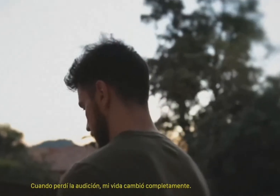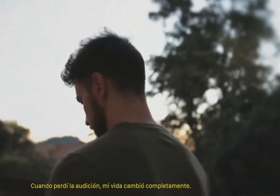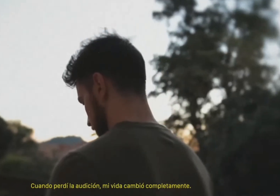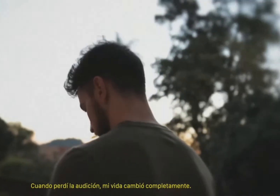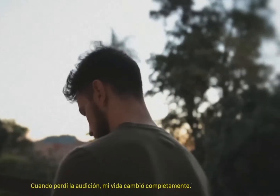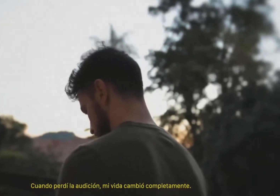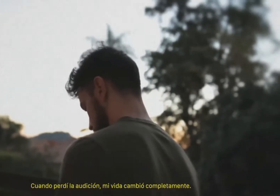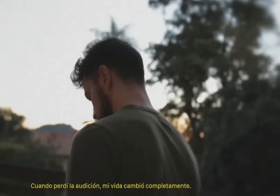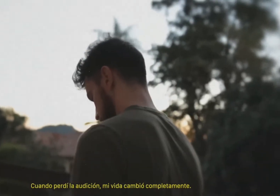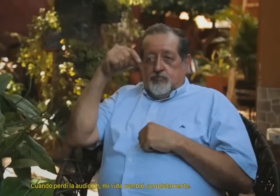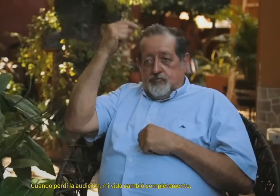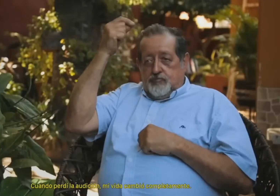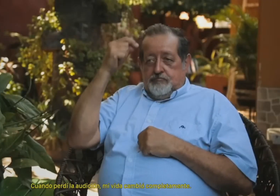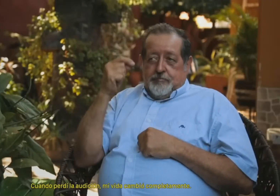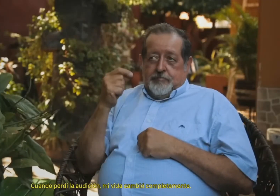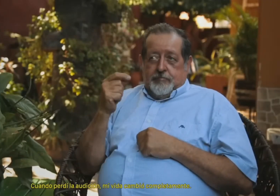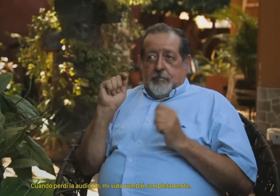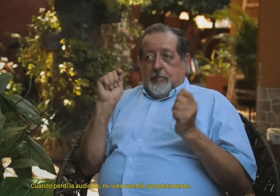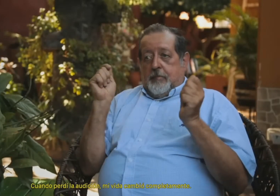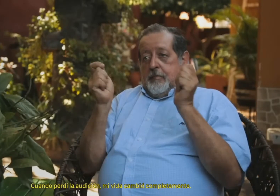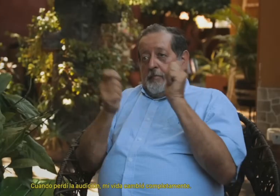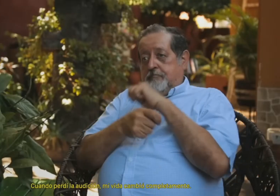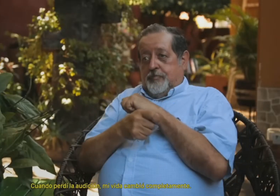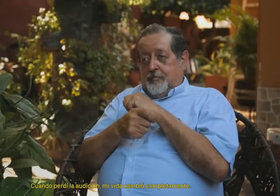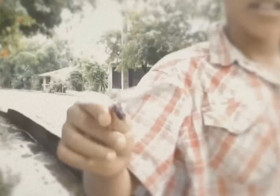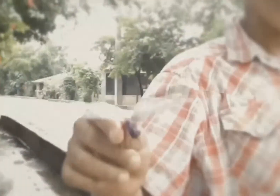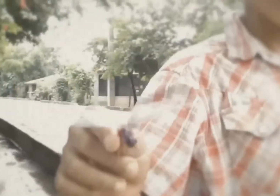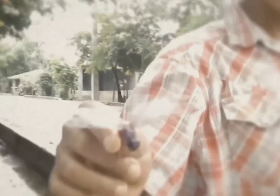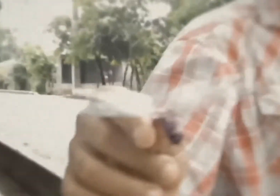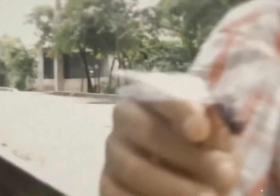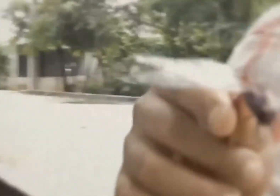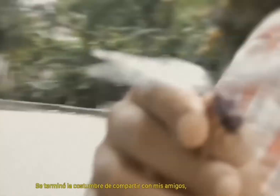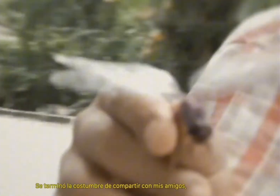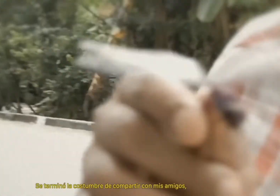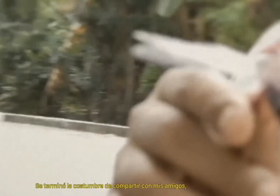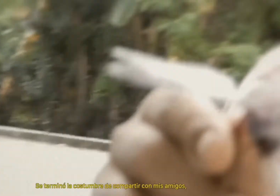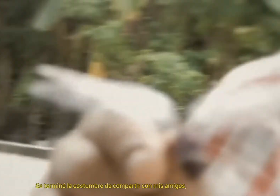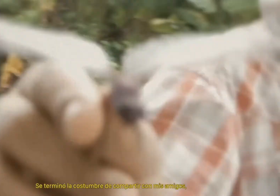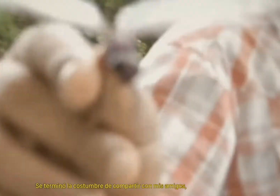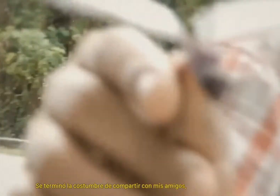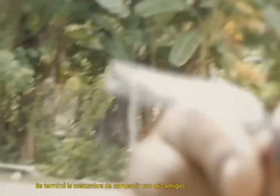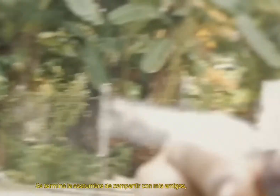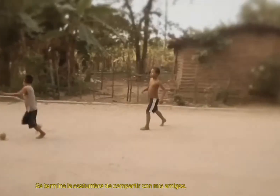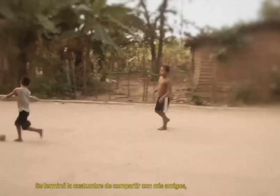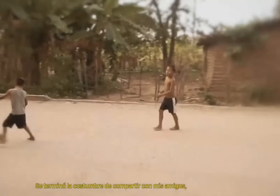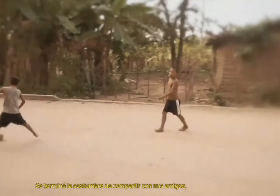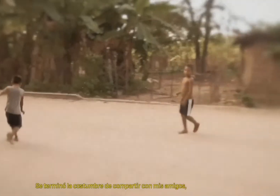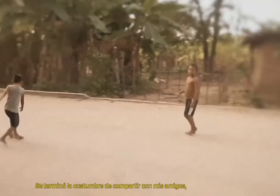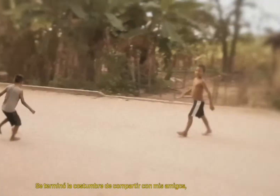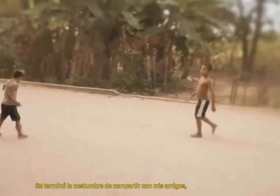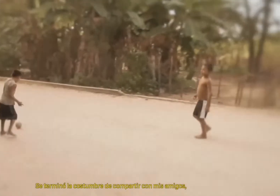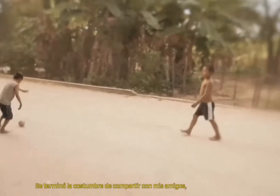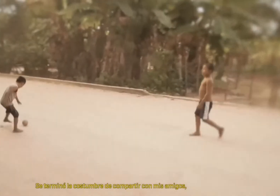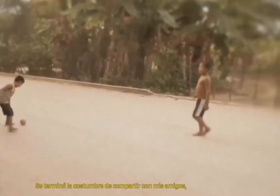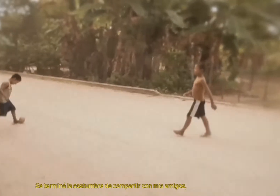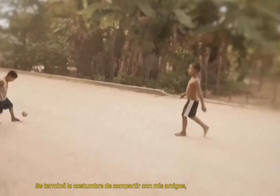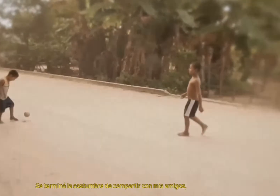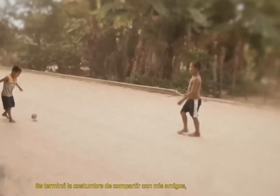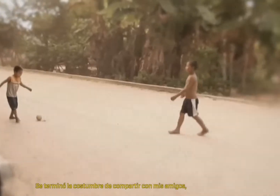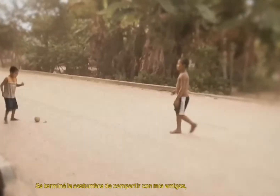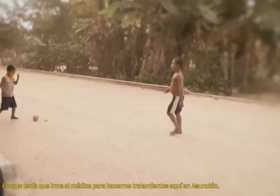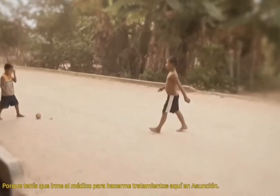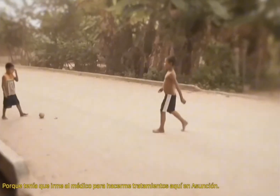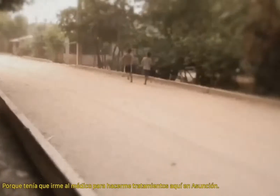Cuando perdí la audición, mi vida cambió completamente. Se terminó la costumbre de compartir con mis